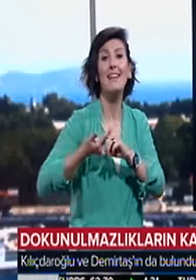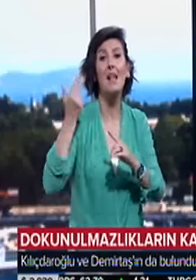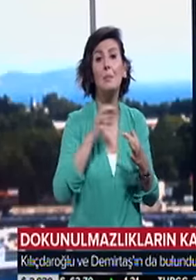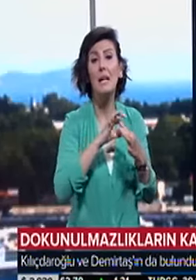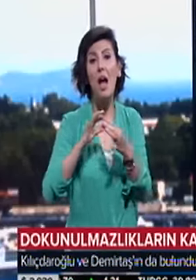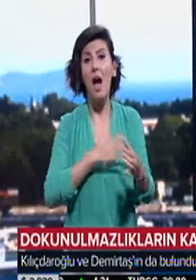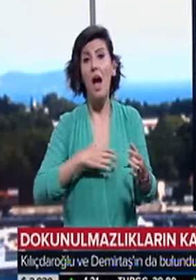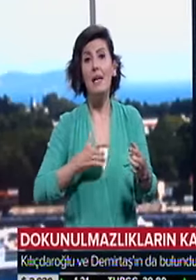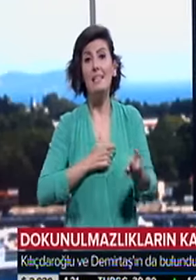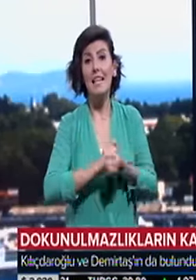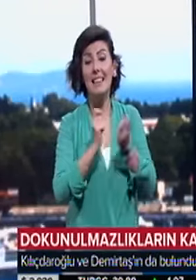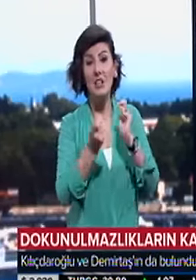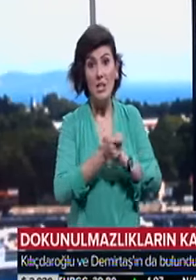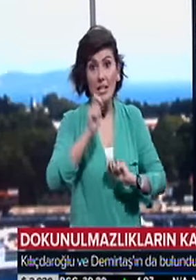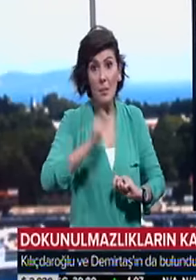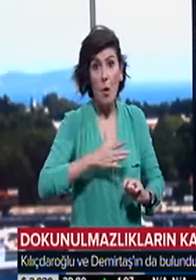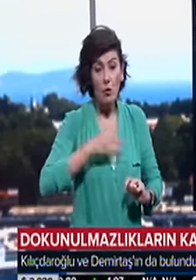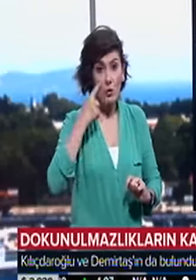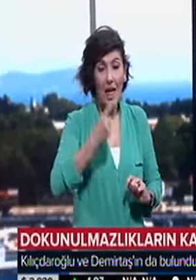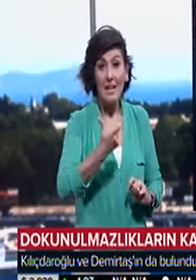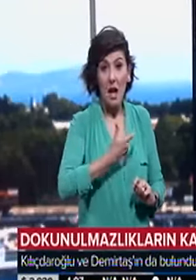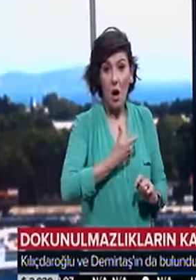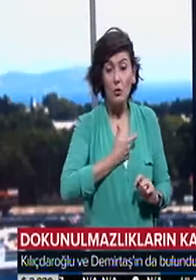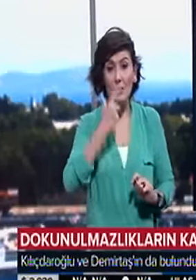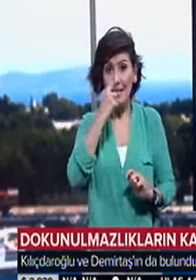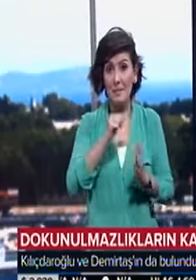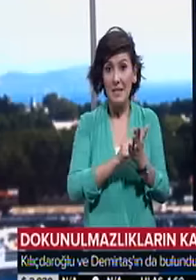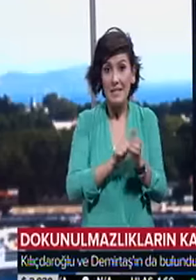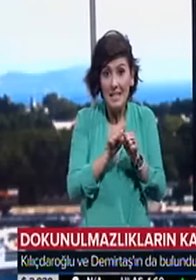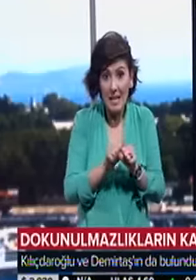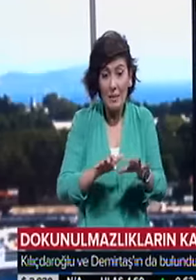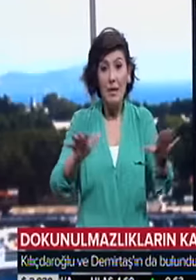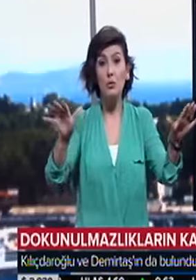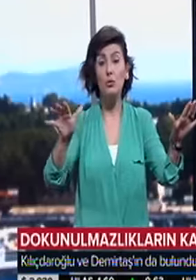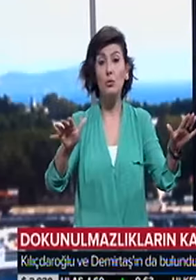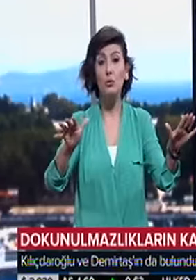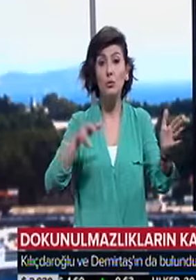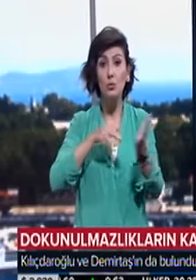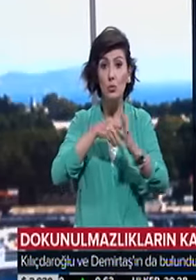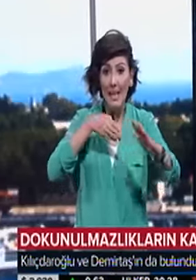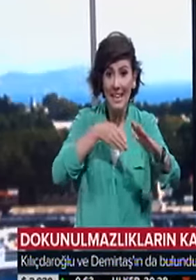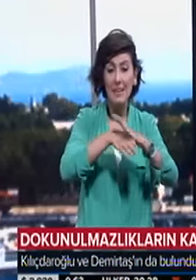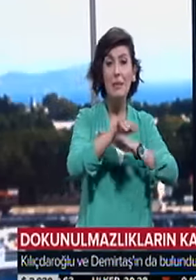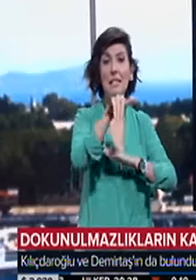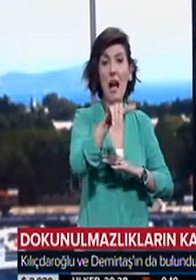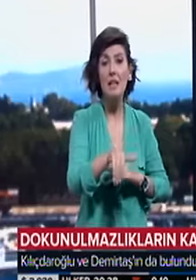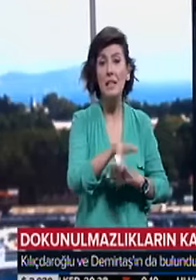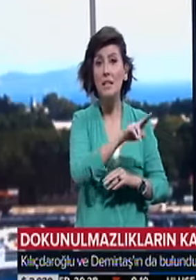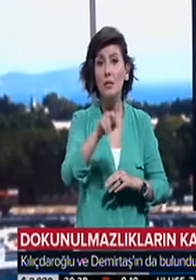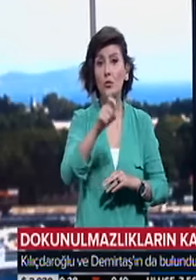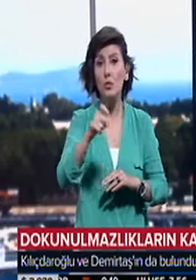kaldırılmasına ilişkin anayasada değişiklik yapılmasını öngören kanunun resmi gazetede yayınlanarak yürürlüğe girmesiyle